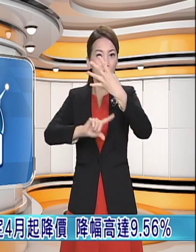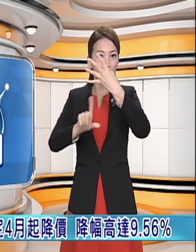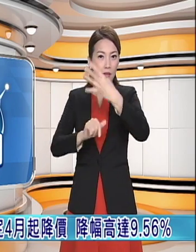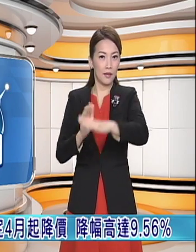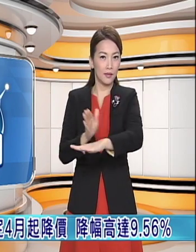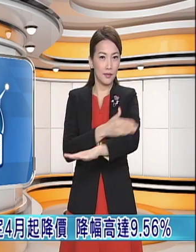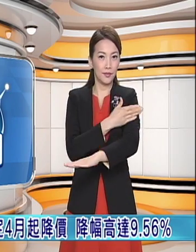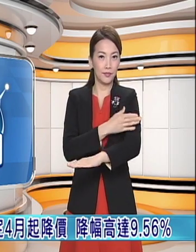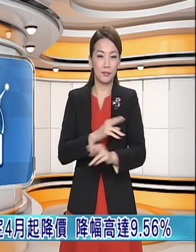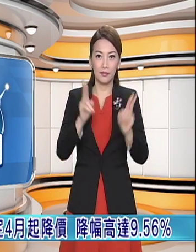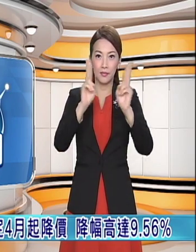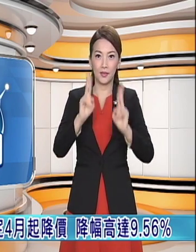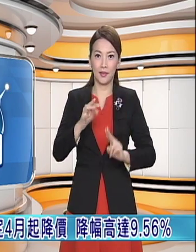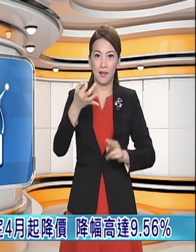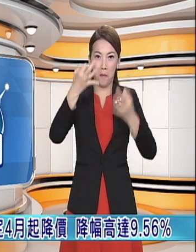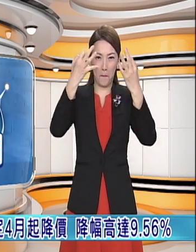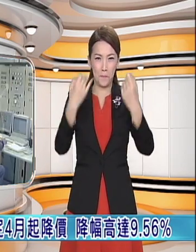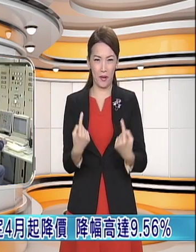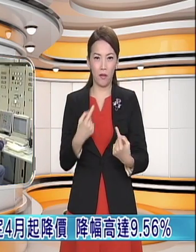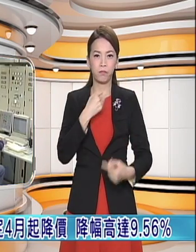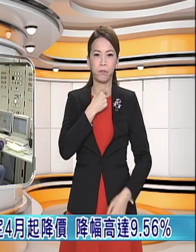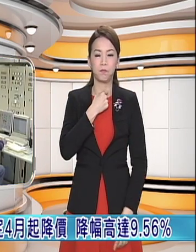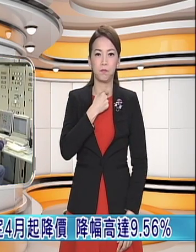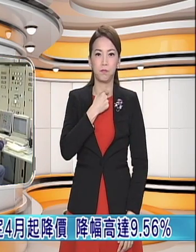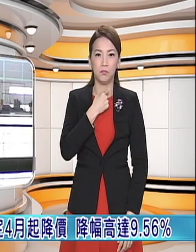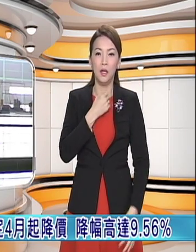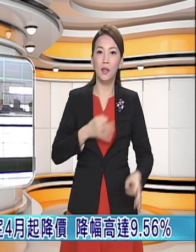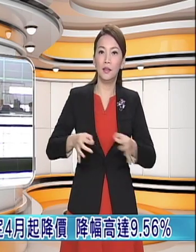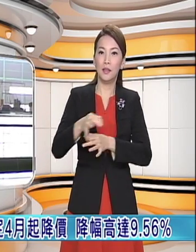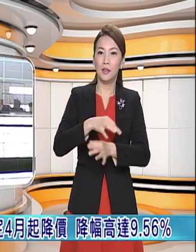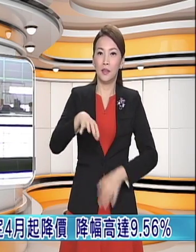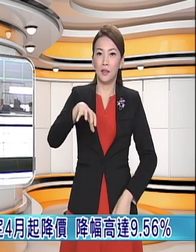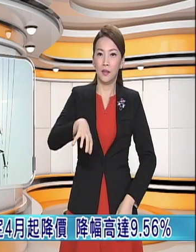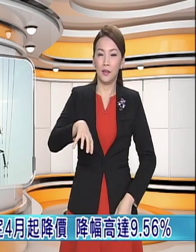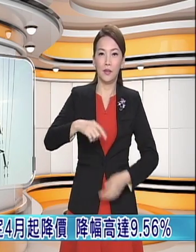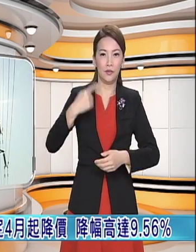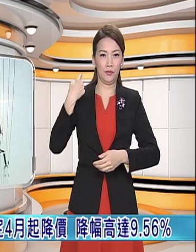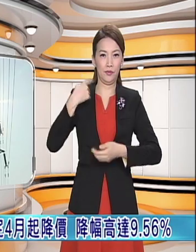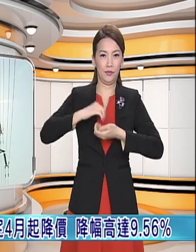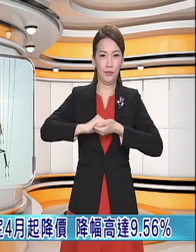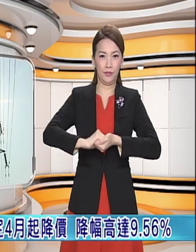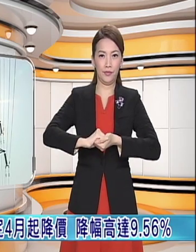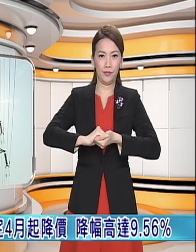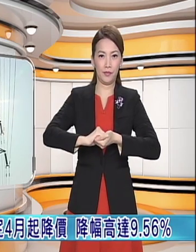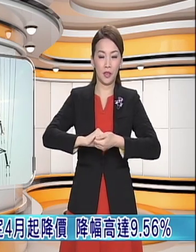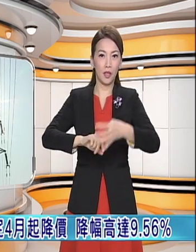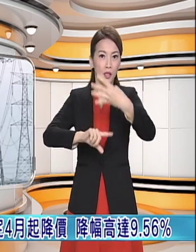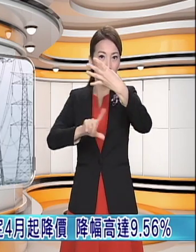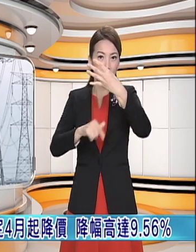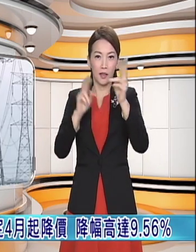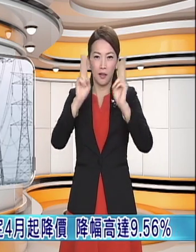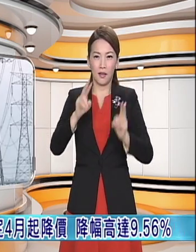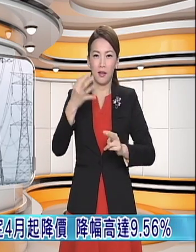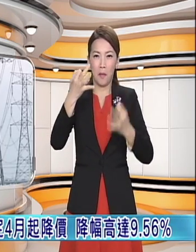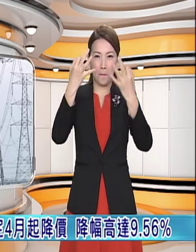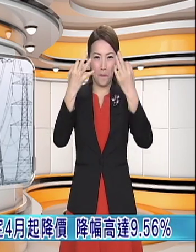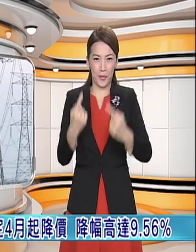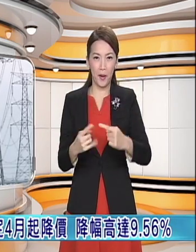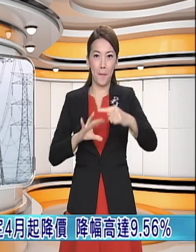四月起电价要调降了，经济部昨天敲定，下个月电价调降